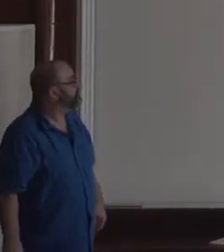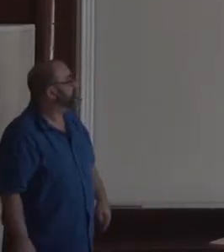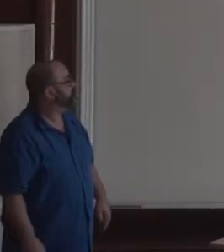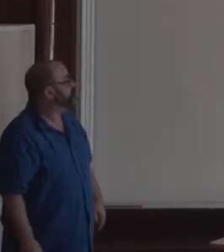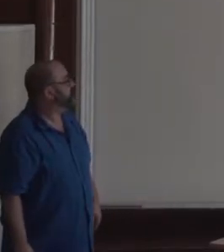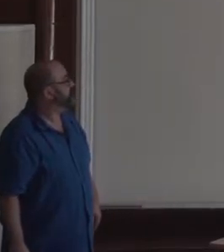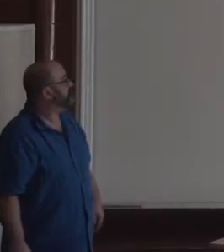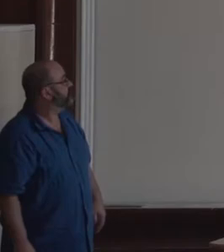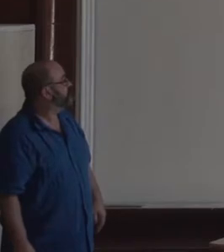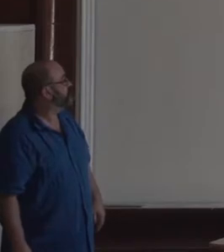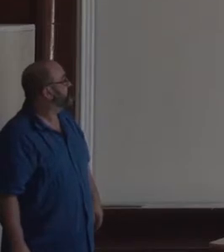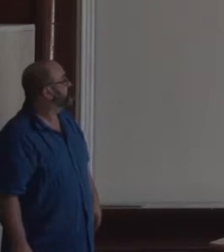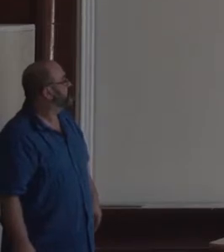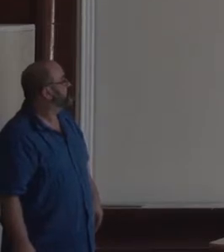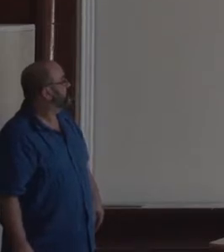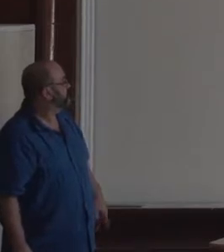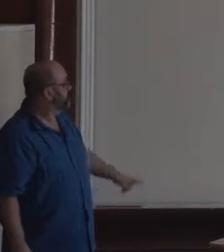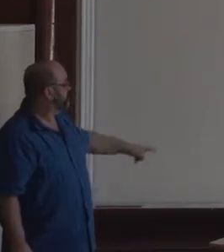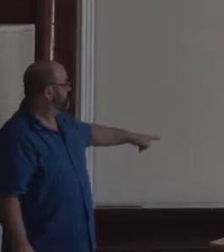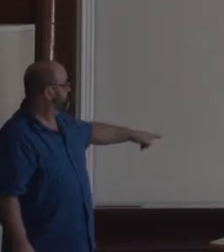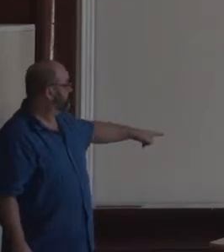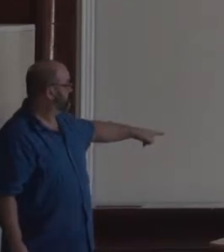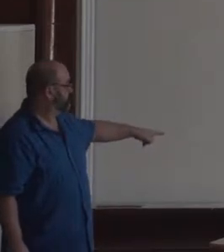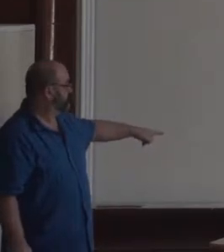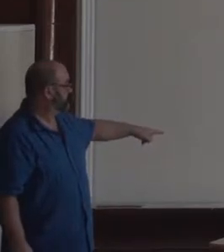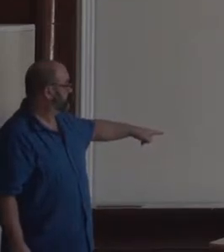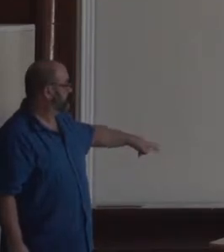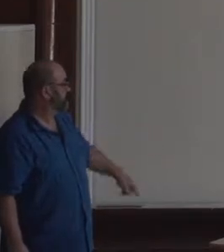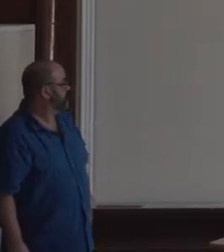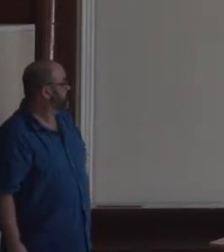Donc, c'est. On va voir si on l'exécute.